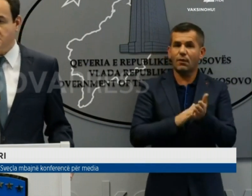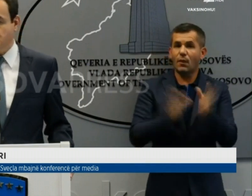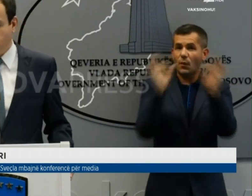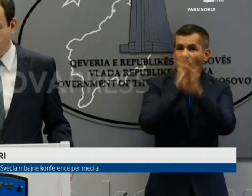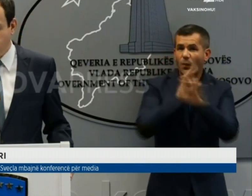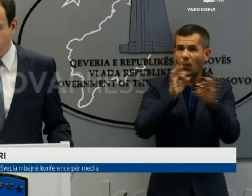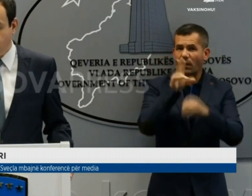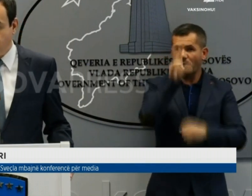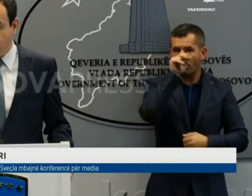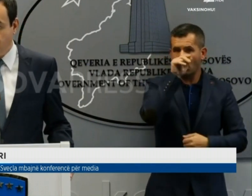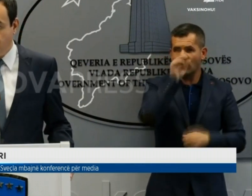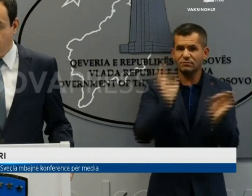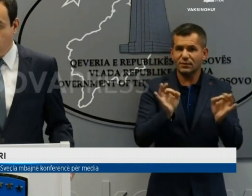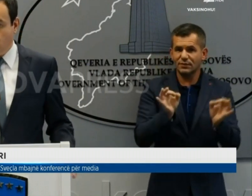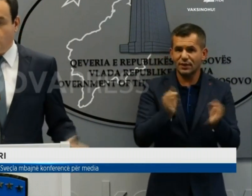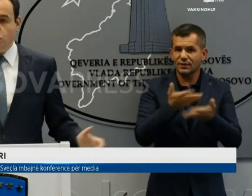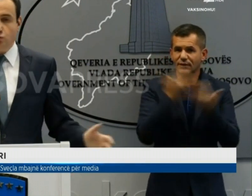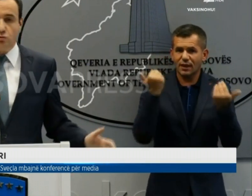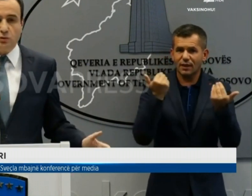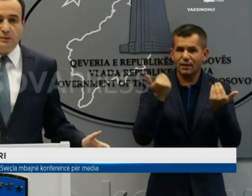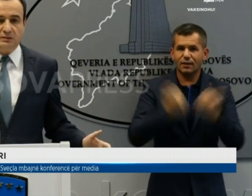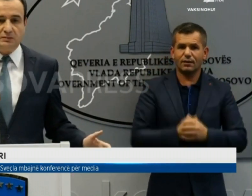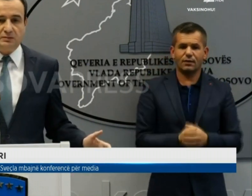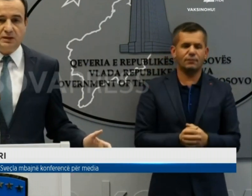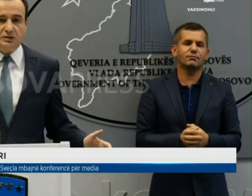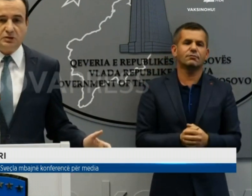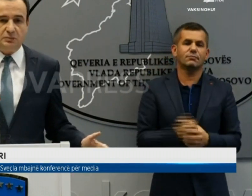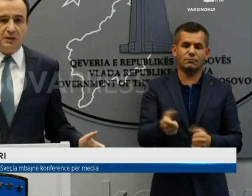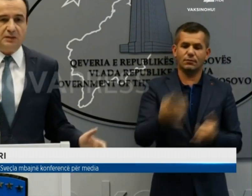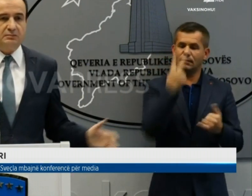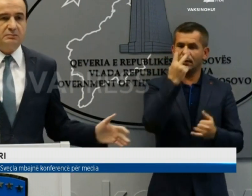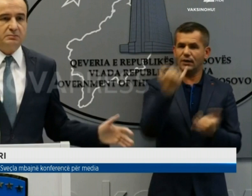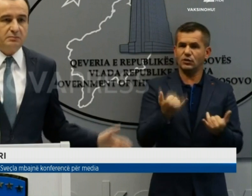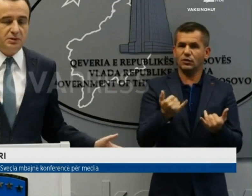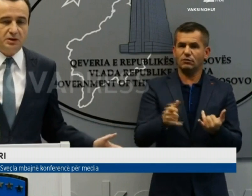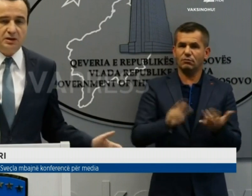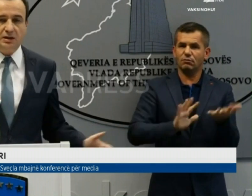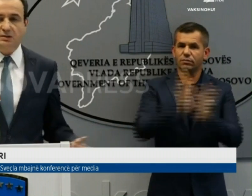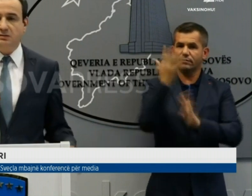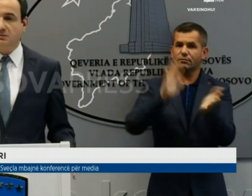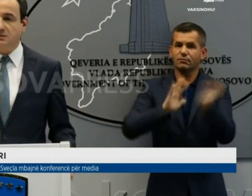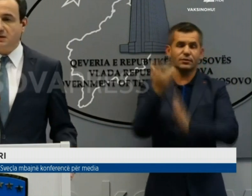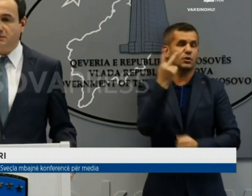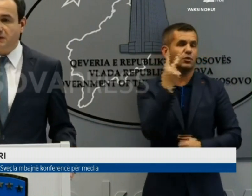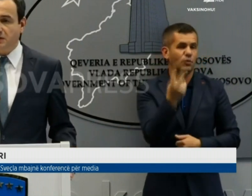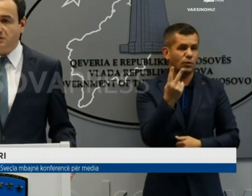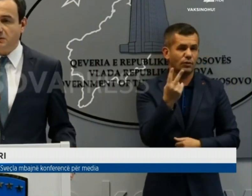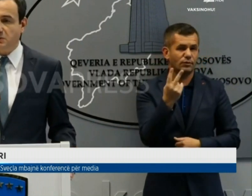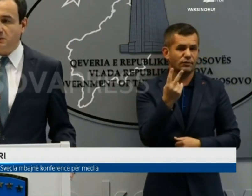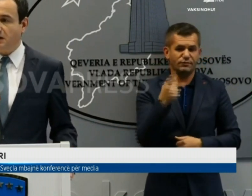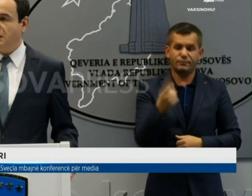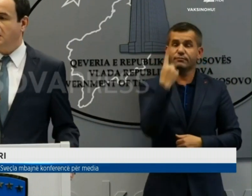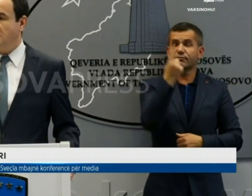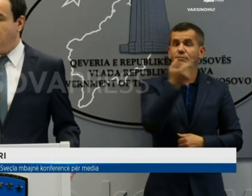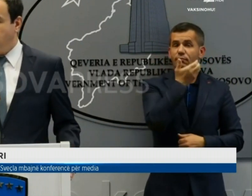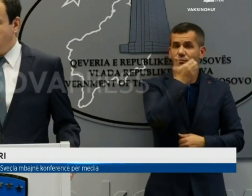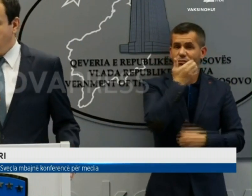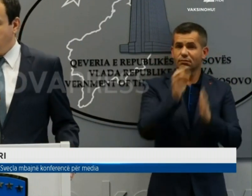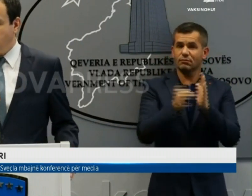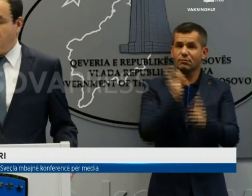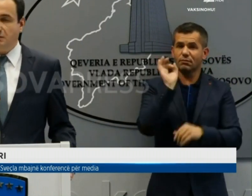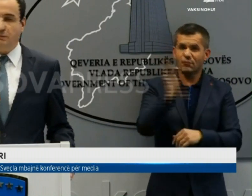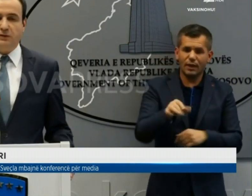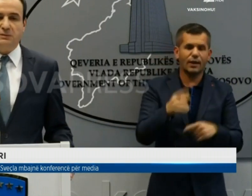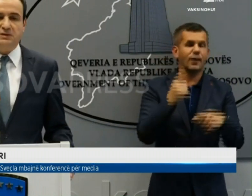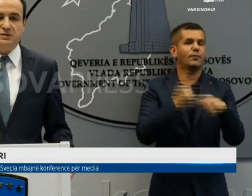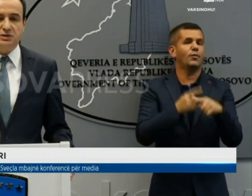jonë special. Dy sulmet e sotme, njëri zjarrvënie qëllimshme,